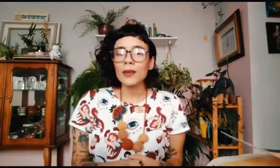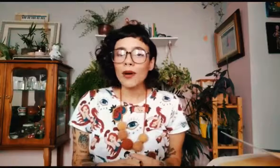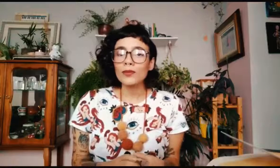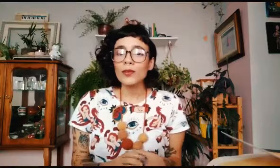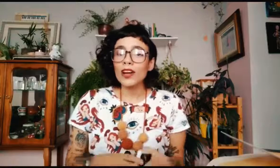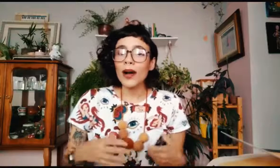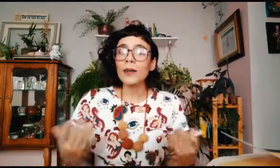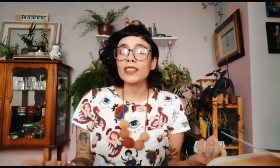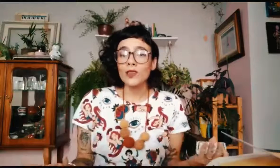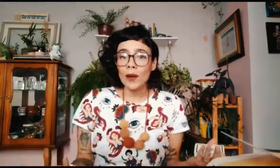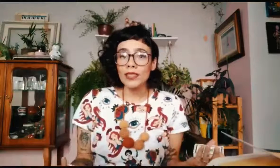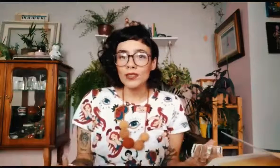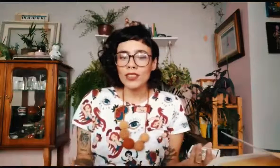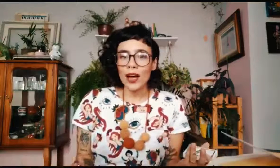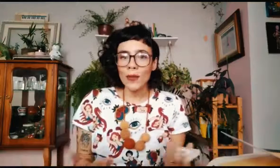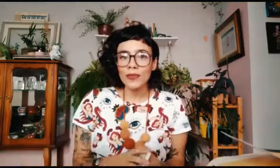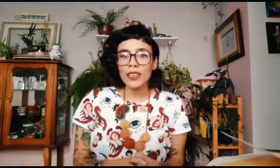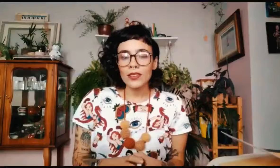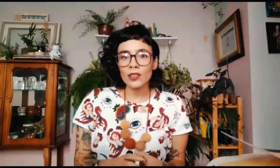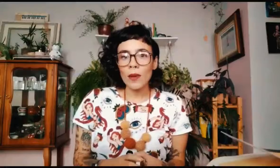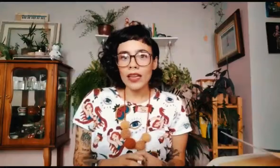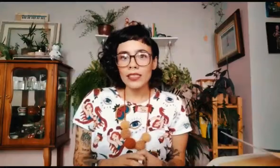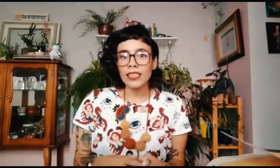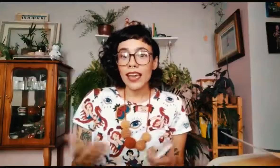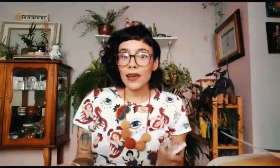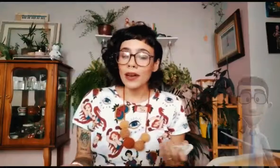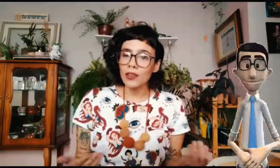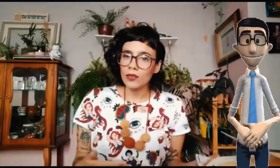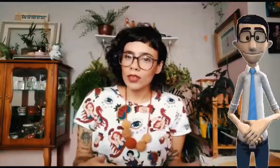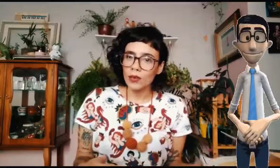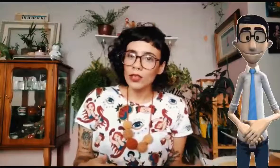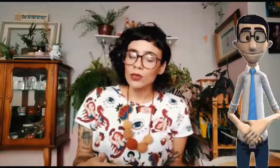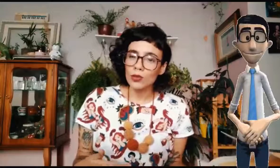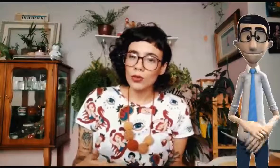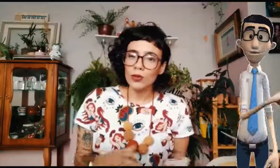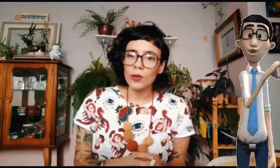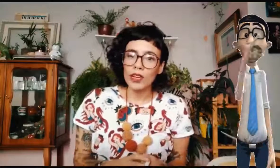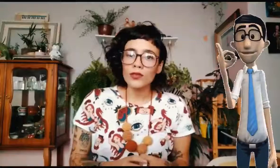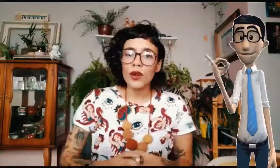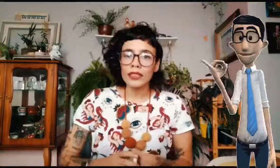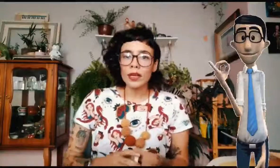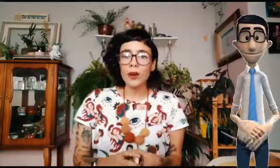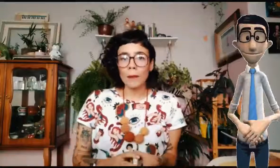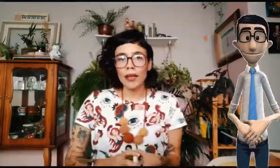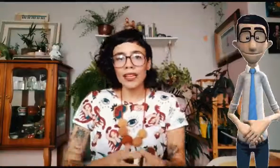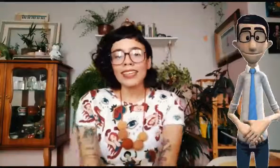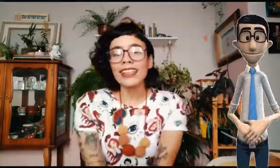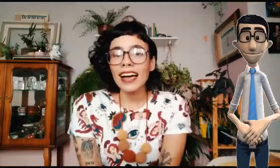pode provocar uma transformação social no nosso país, que é a inclusão dos surdos pela divulgação ampla da